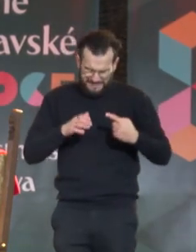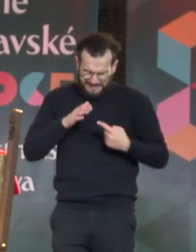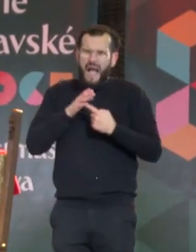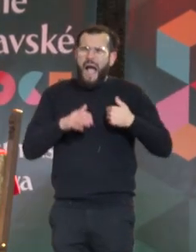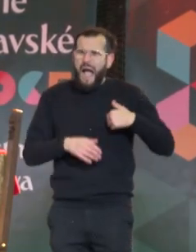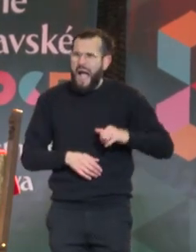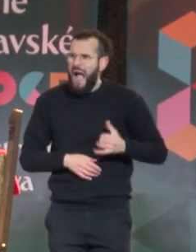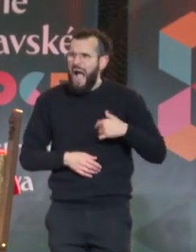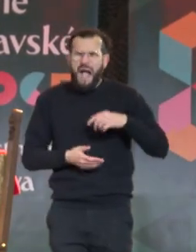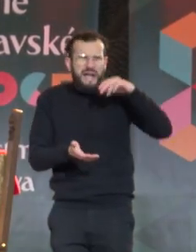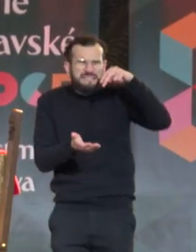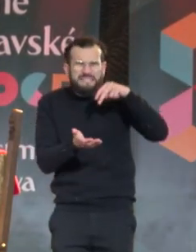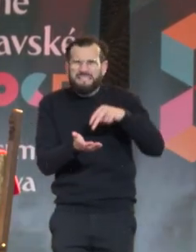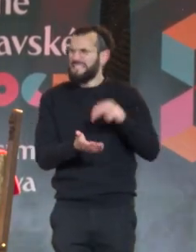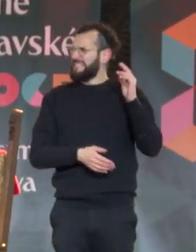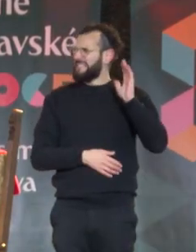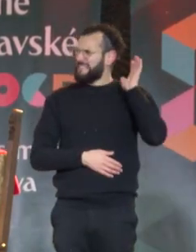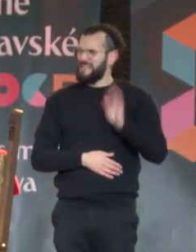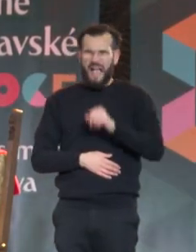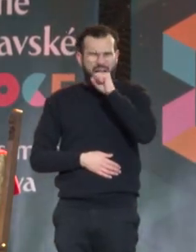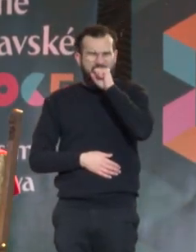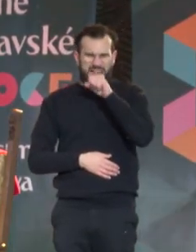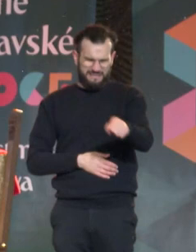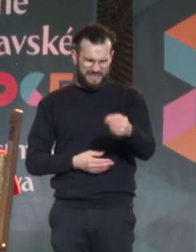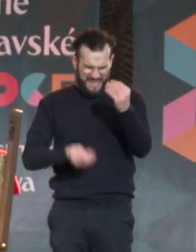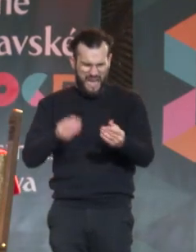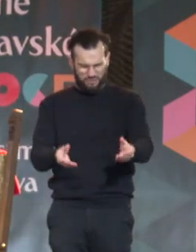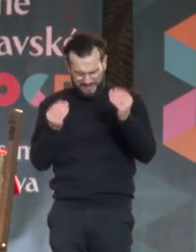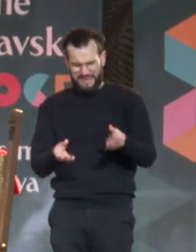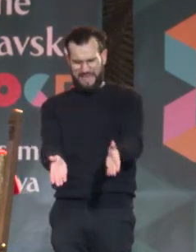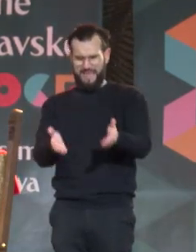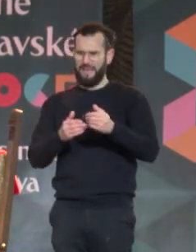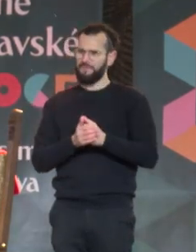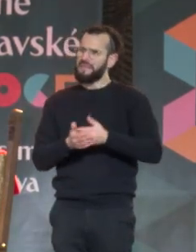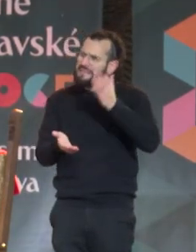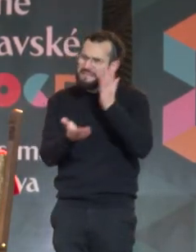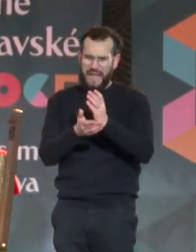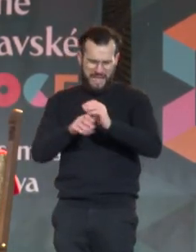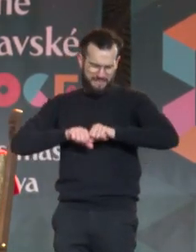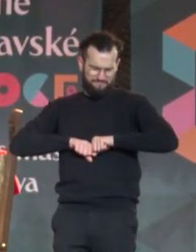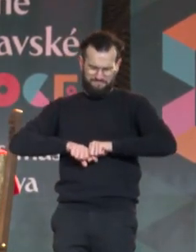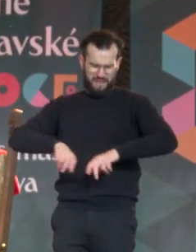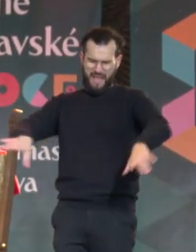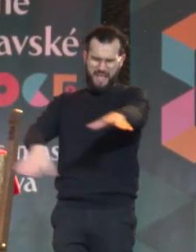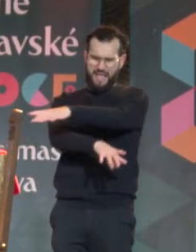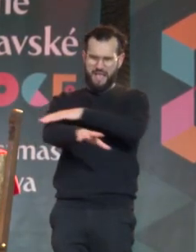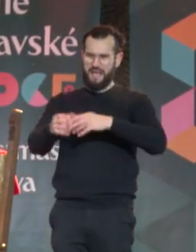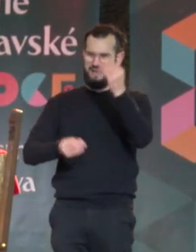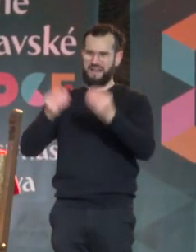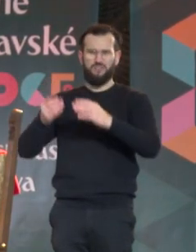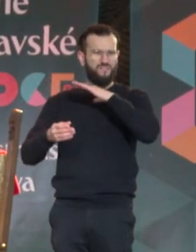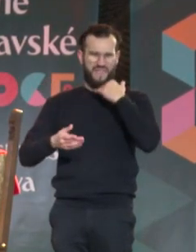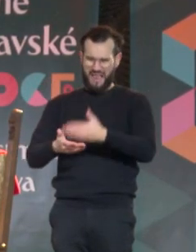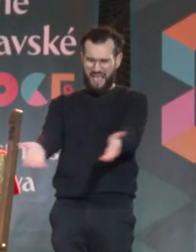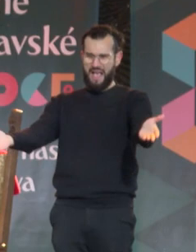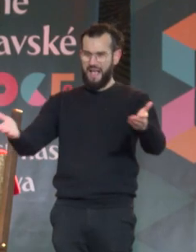chodidla, ako šliapnúť na ježka. Tie otravné hračky. Ustavične máme po byte rozhádzané hračky, plnú